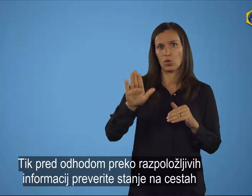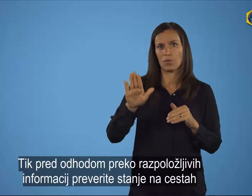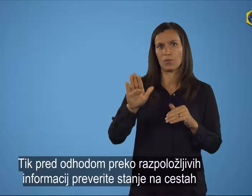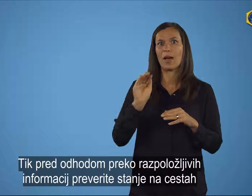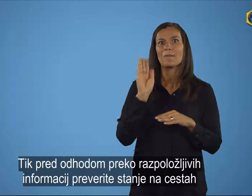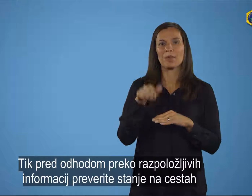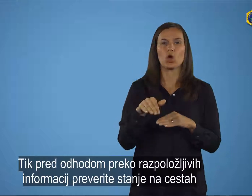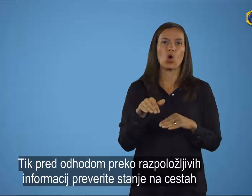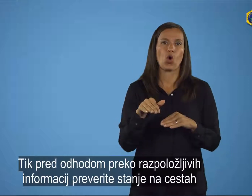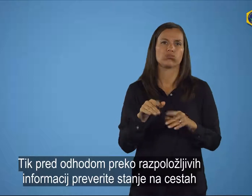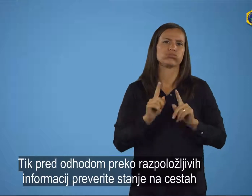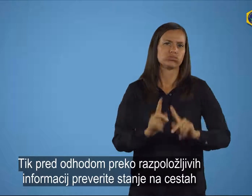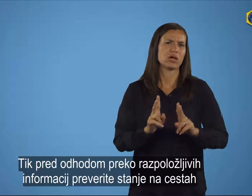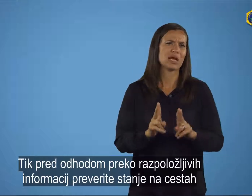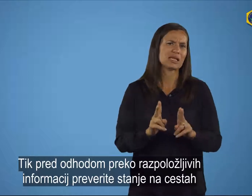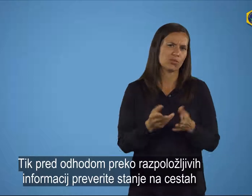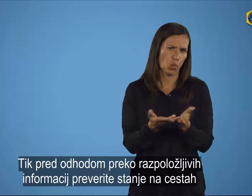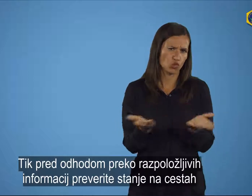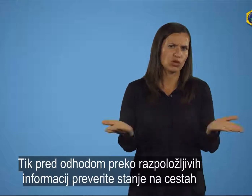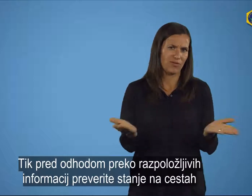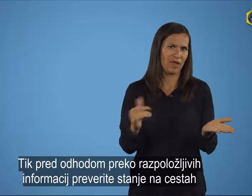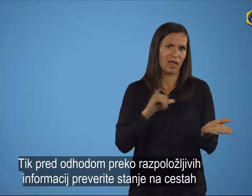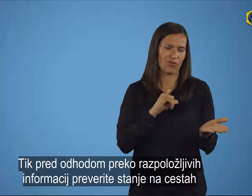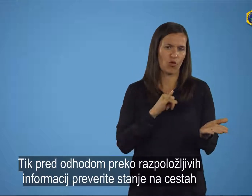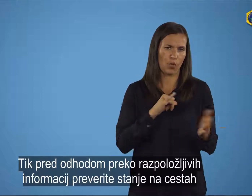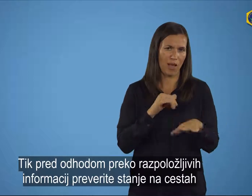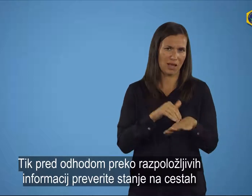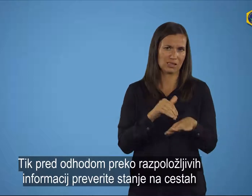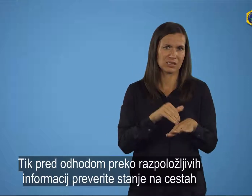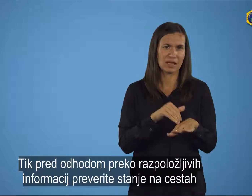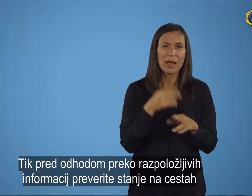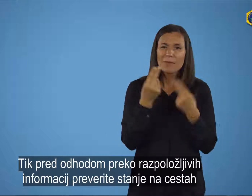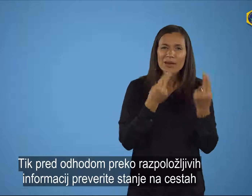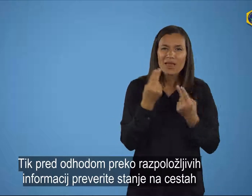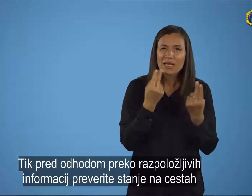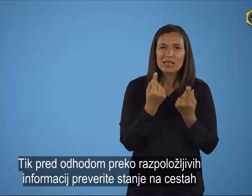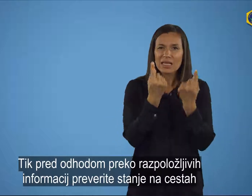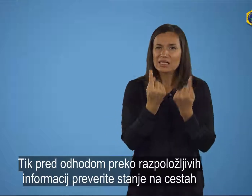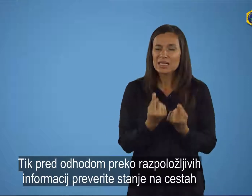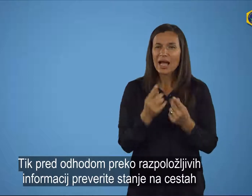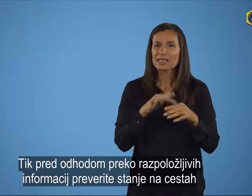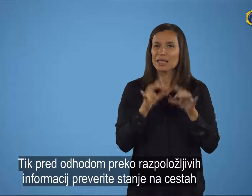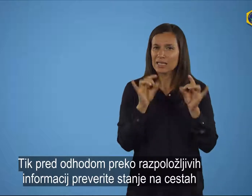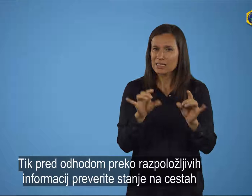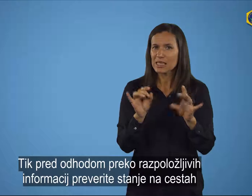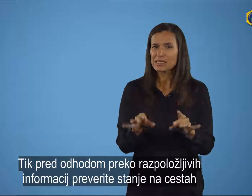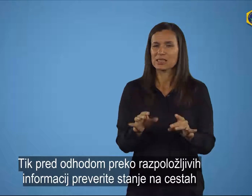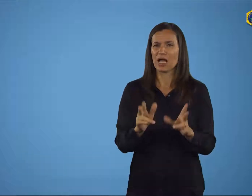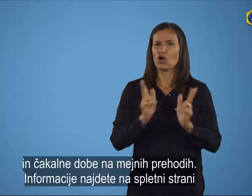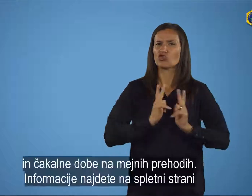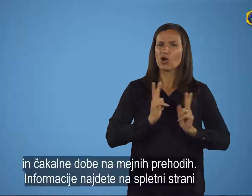preko razpoložljivih informacij preverite stanje na cestah in čakalne dobe na mejnih prehodih.